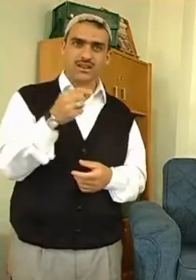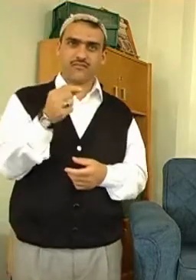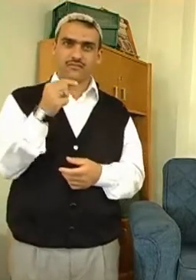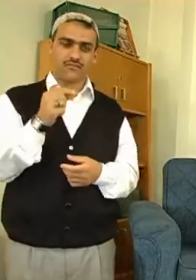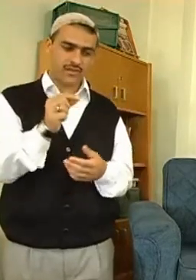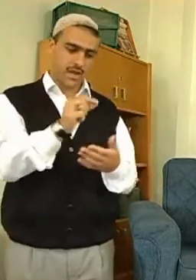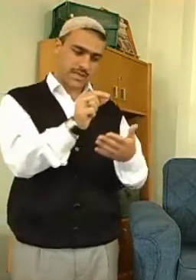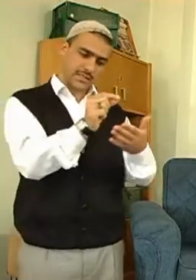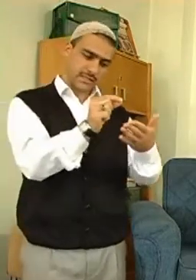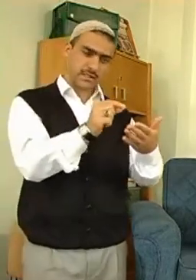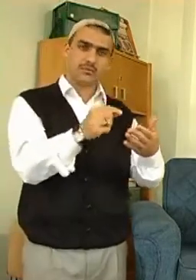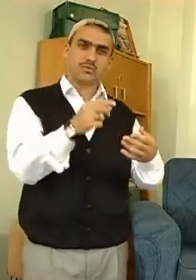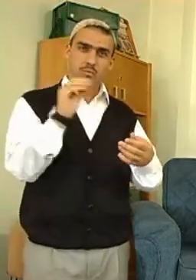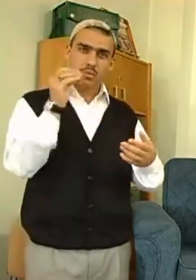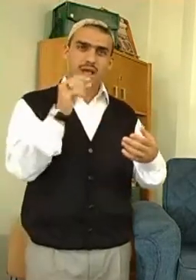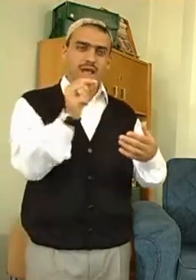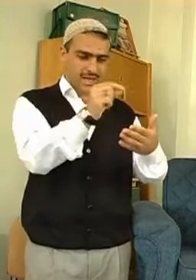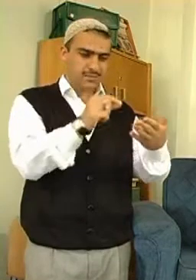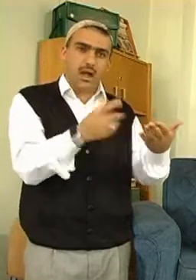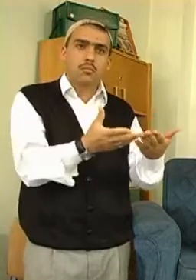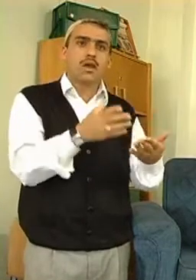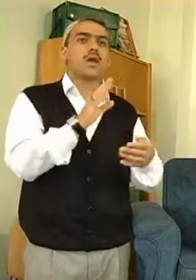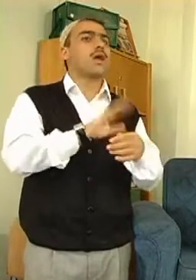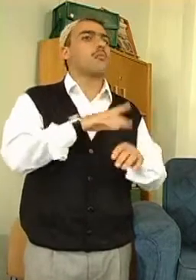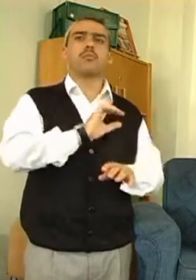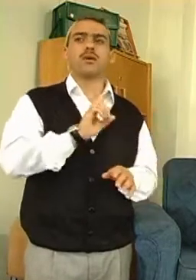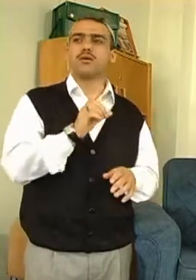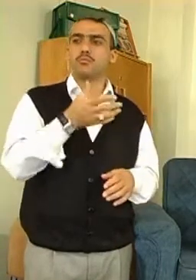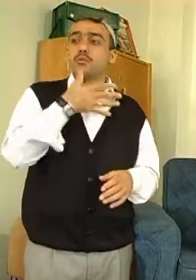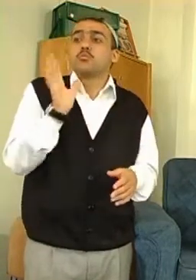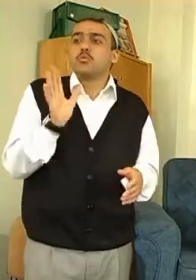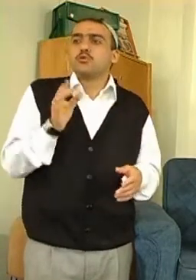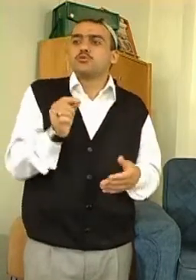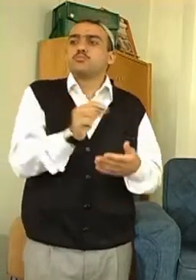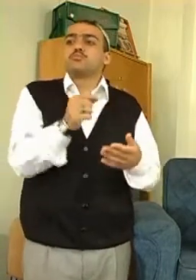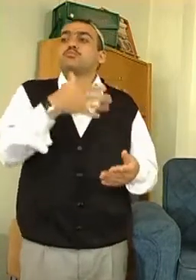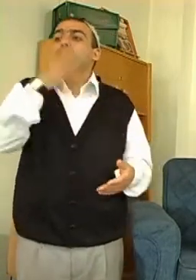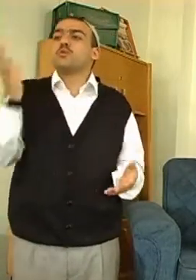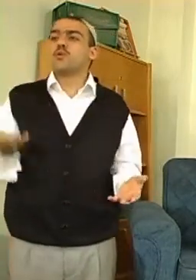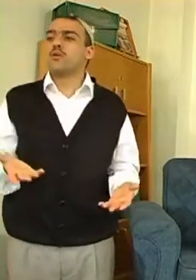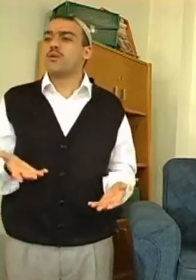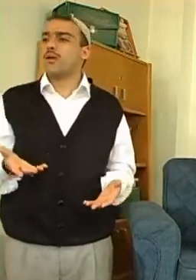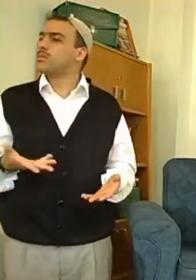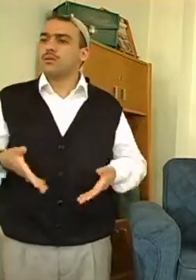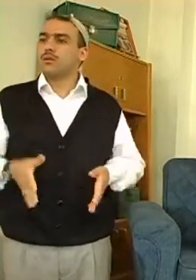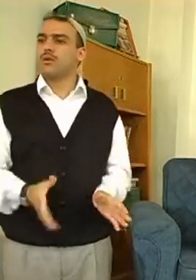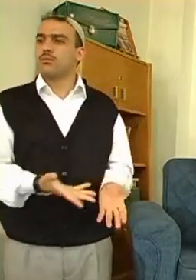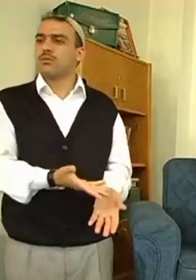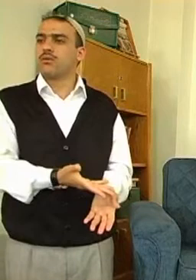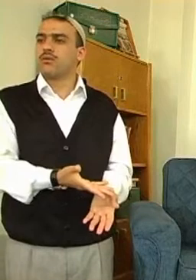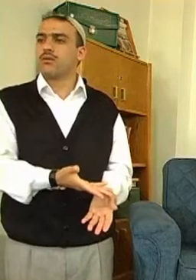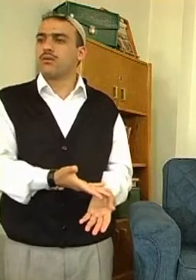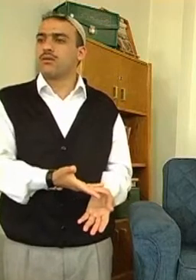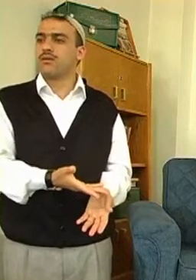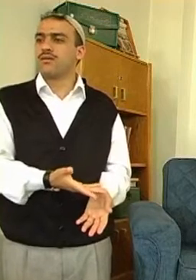Artık kısa gireceğiz oraya. Önce şuurat diyor. Bir, içinde bir istek olacak. O işi yapmaya bir istek duyacaksınız. Değil mi? İçinde bir arzu